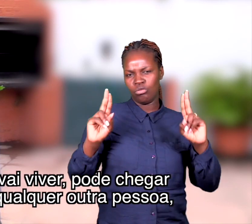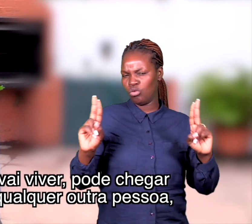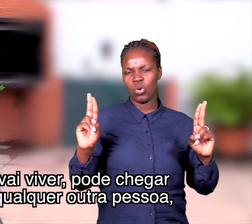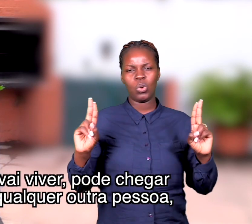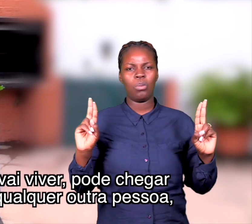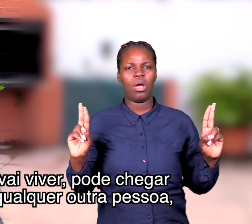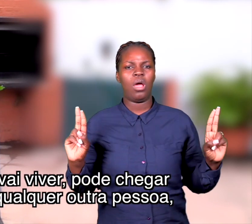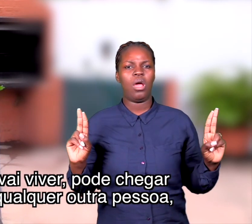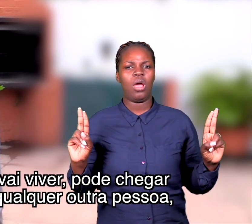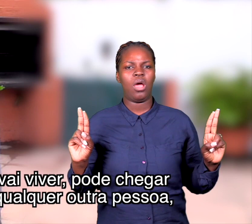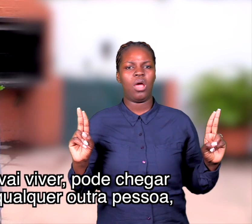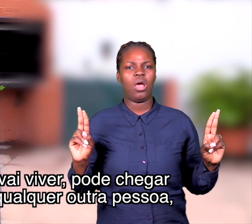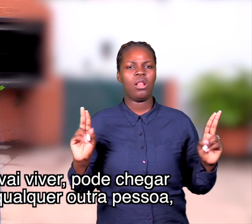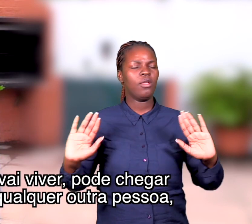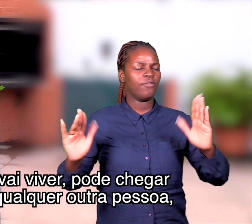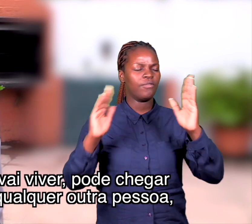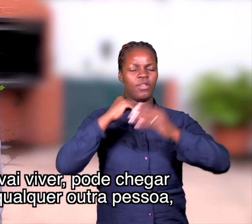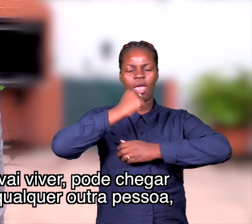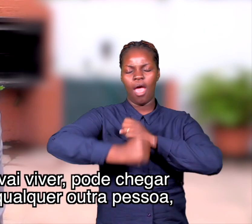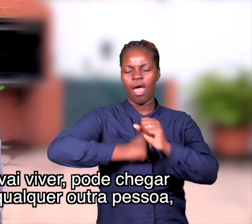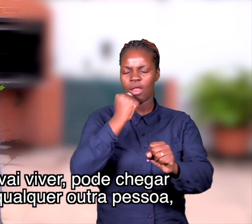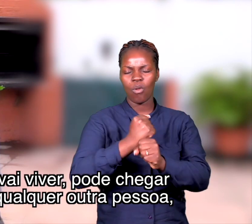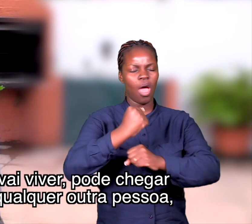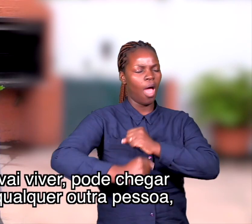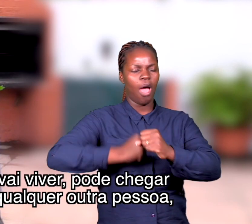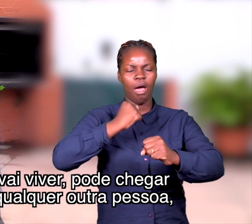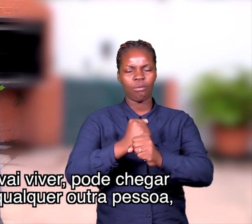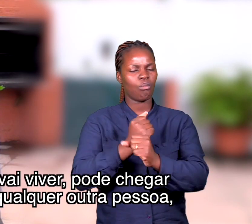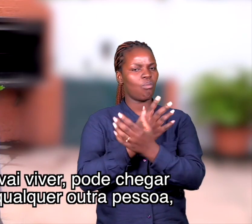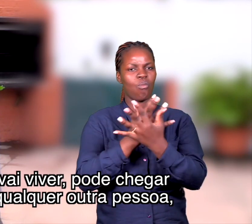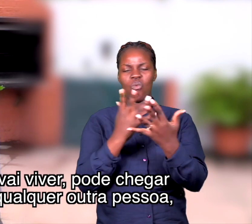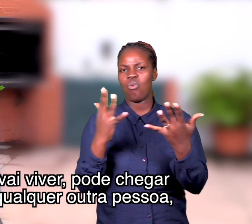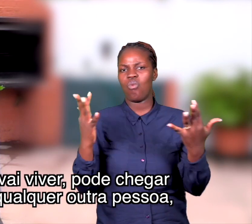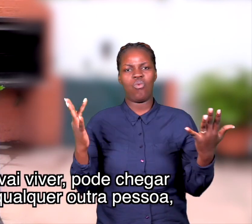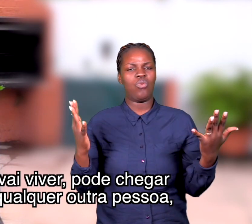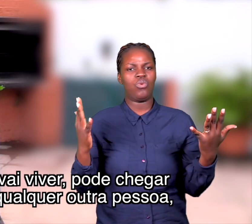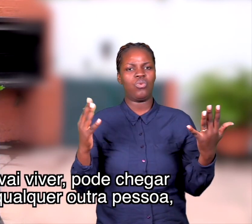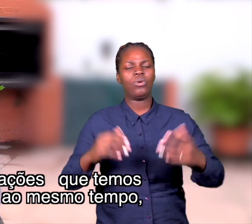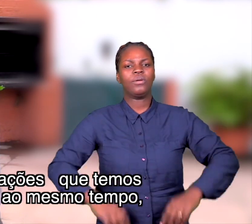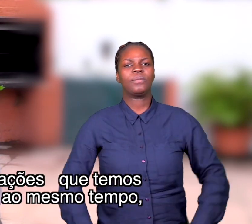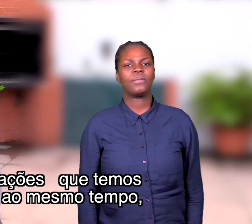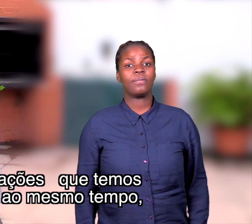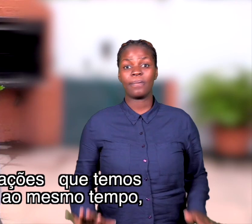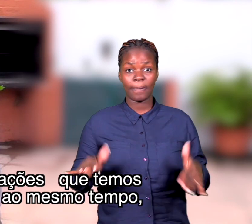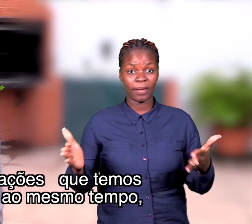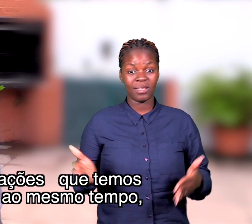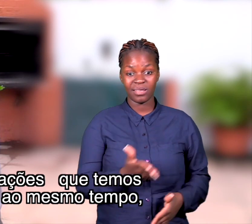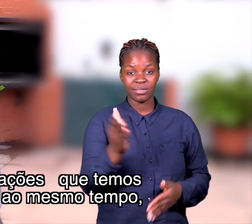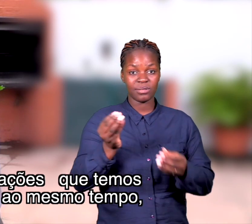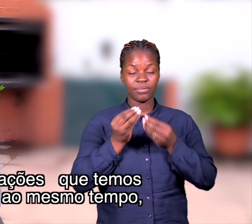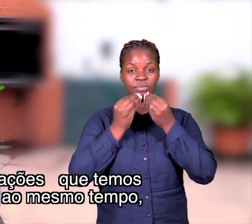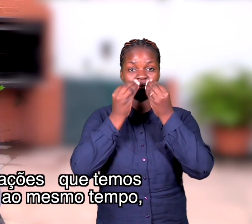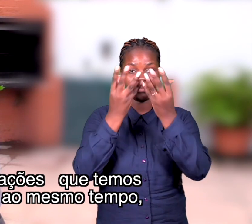vai viver, pode chegar a viver muito mais do que qualquer outra pessoa. Então, são